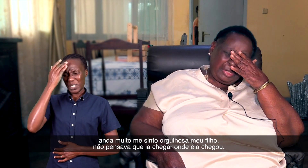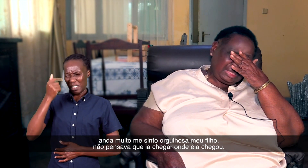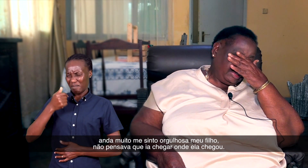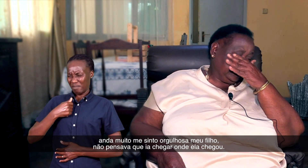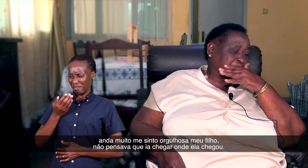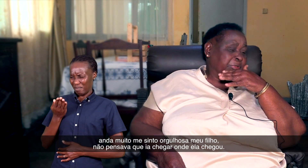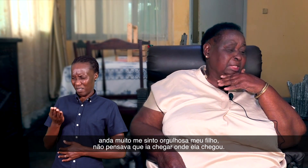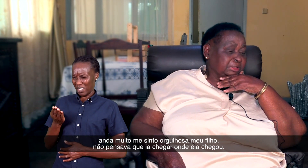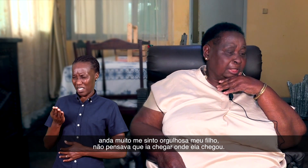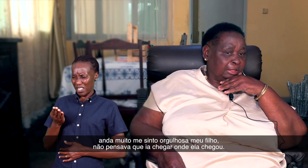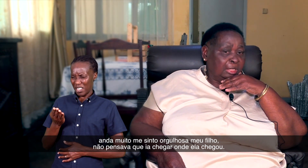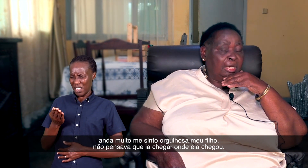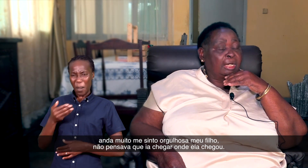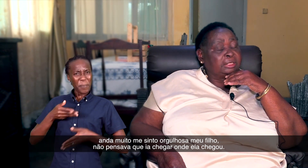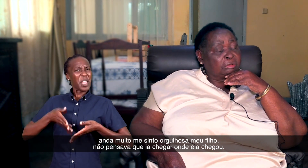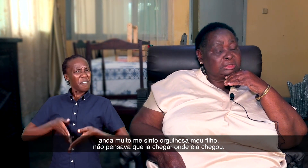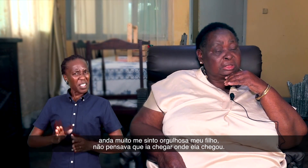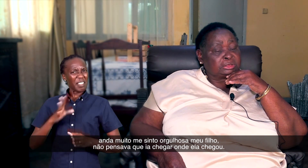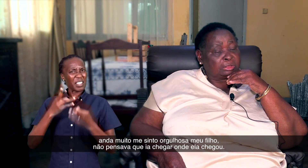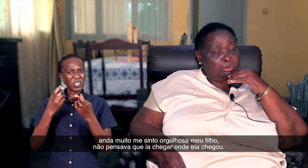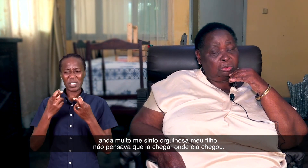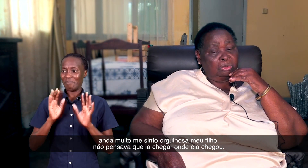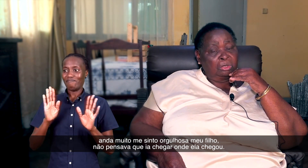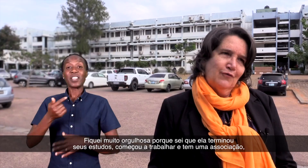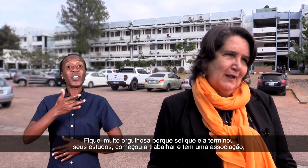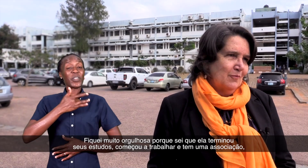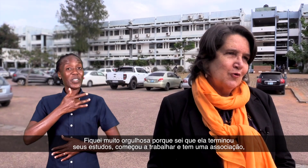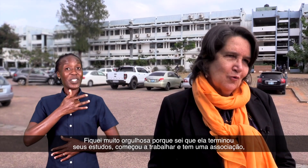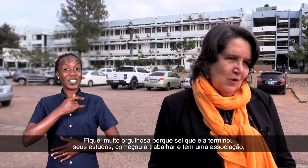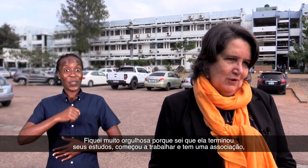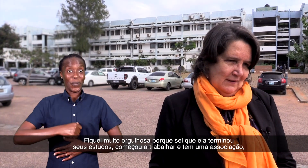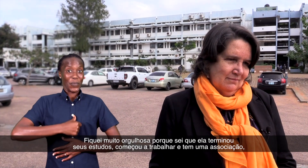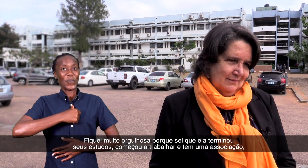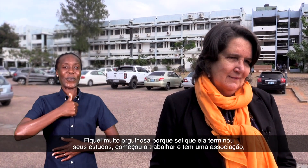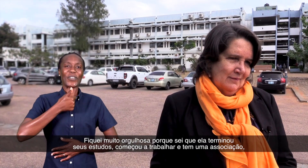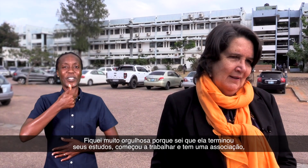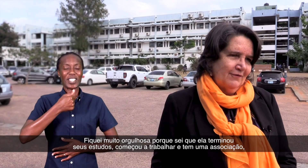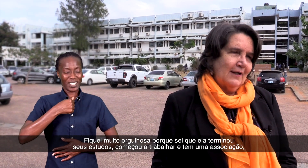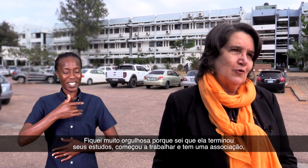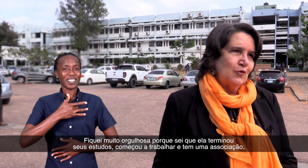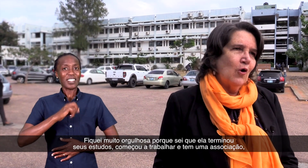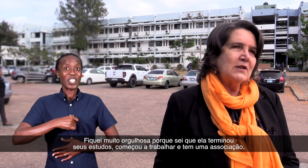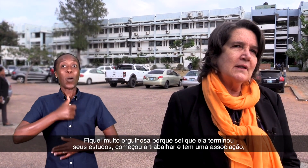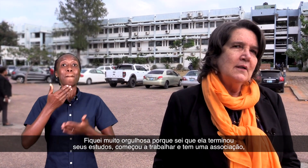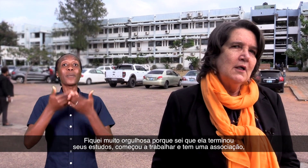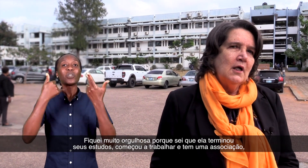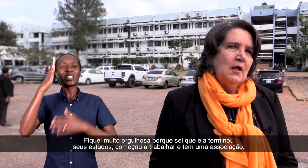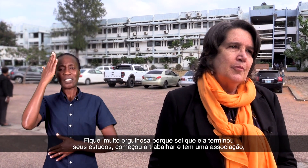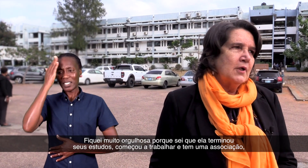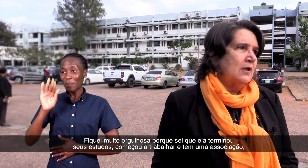Eu não pensava que ele podia chegar ali onde ele chegou. Eu fiquei muito orgulhosa, não é? Fiquei